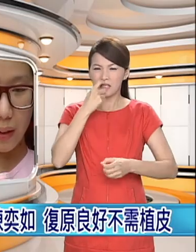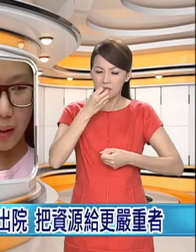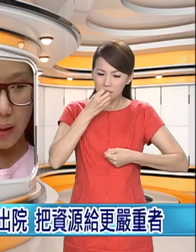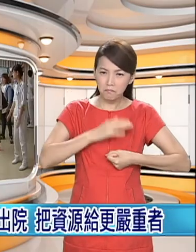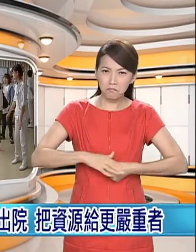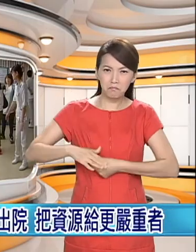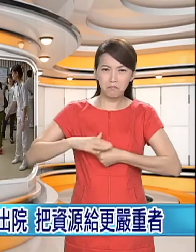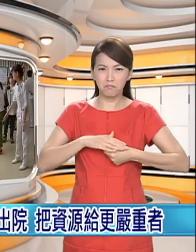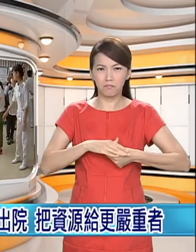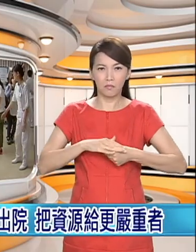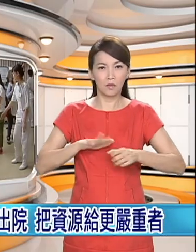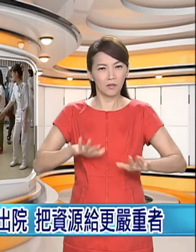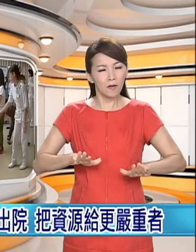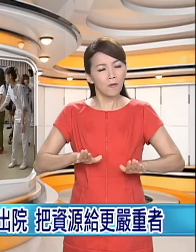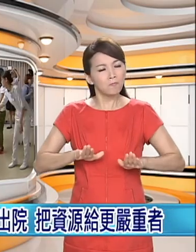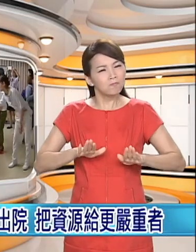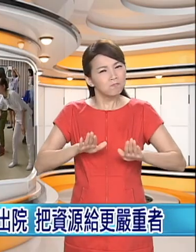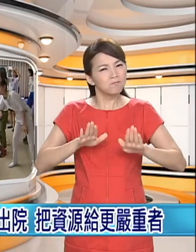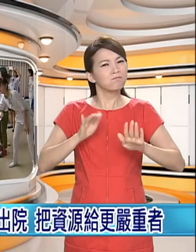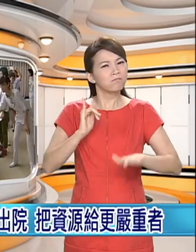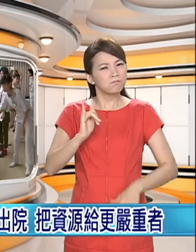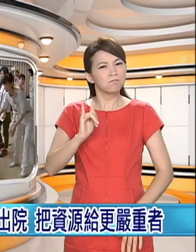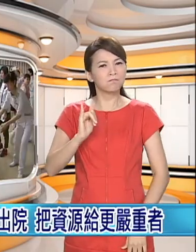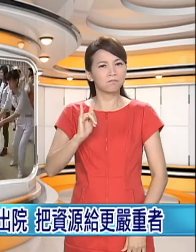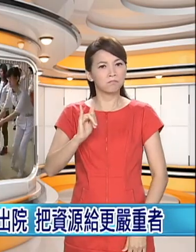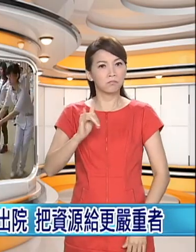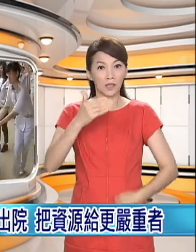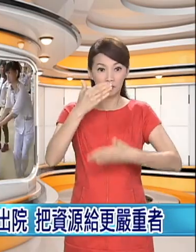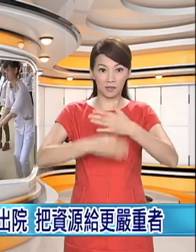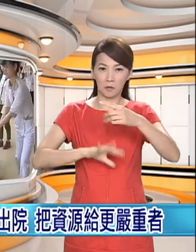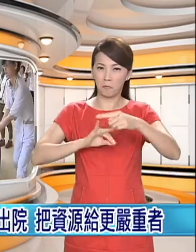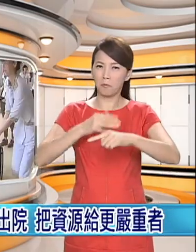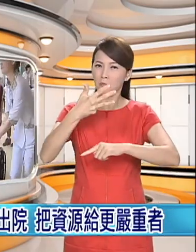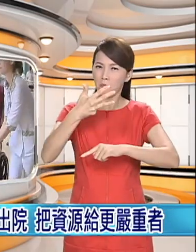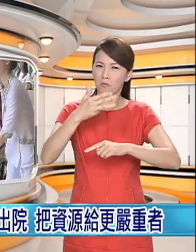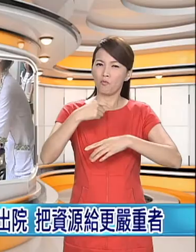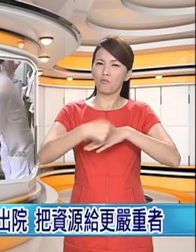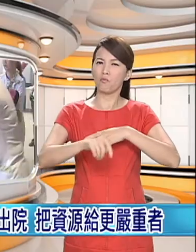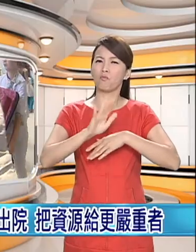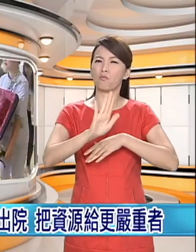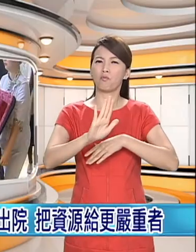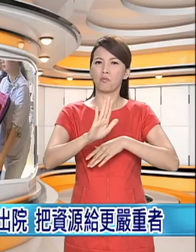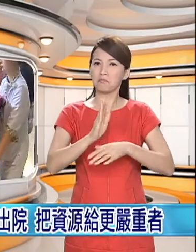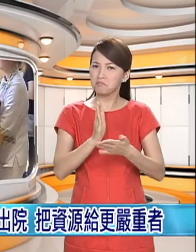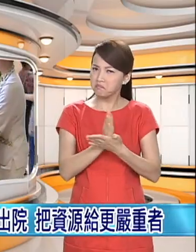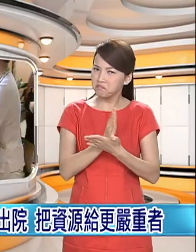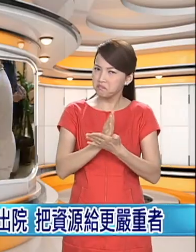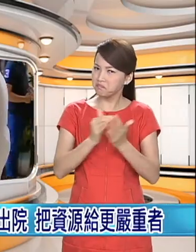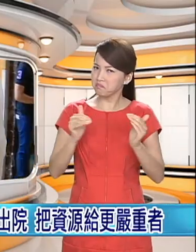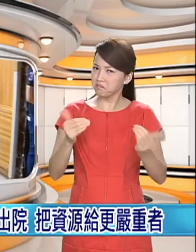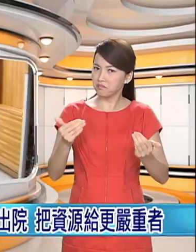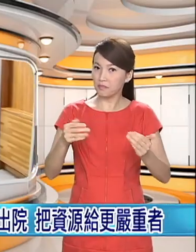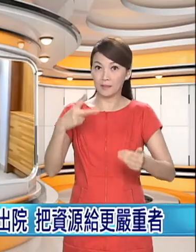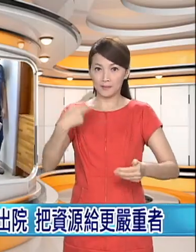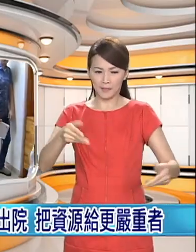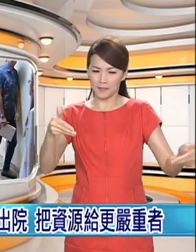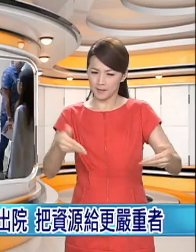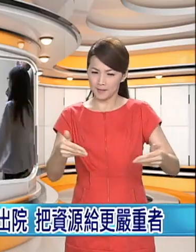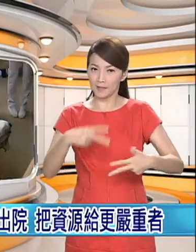后，目前全身只剩下8%的伤口还没有复原，预计